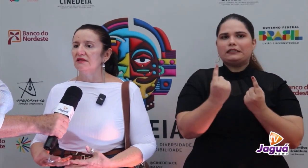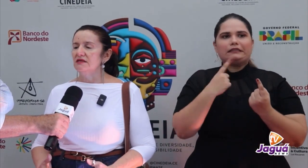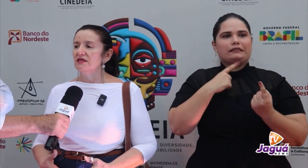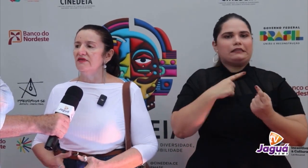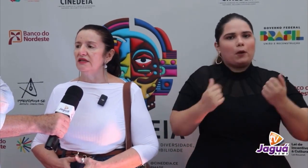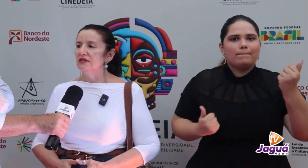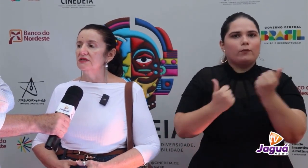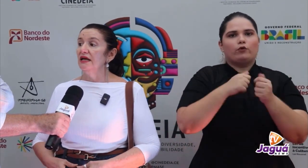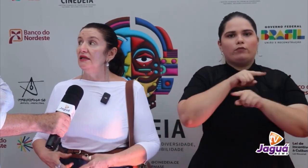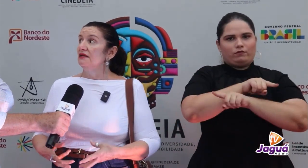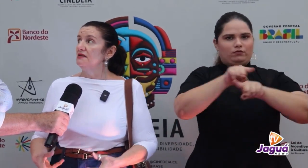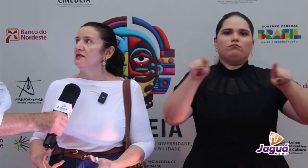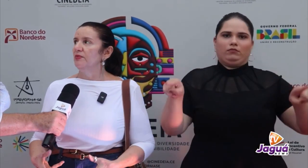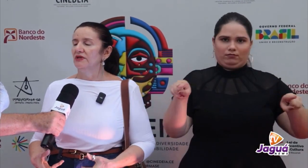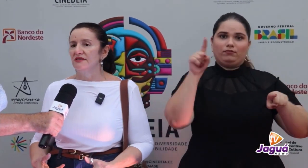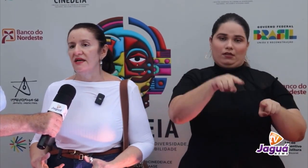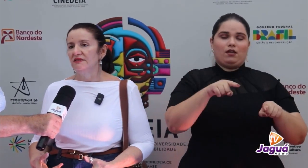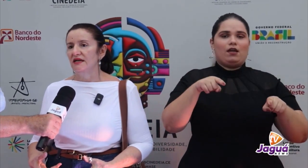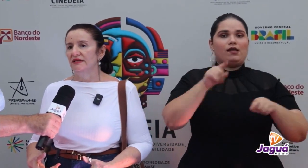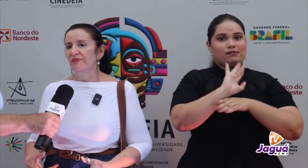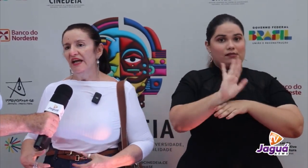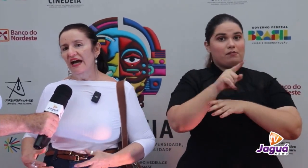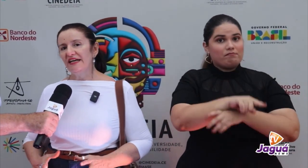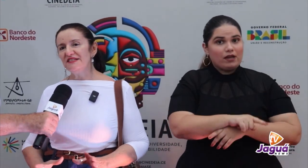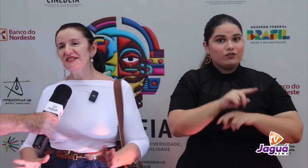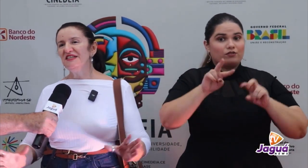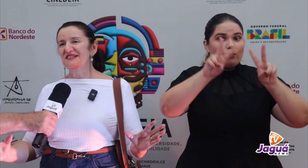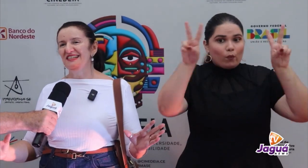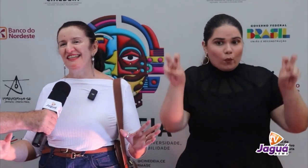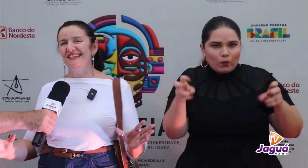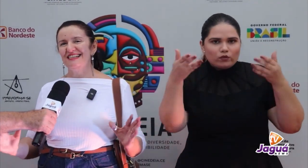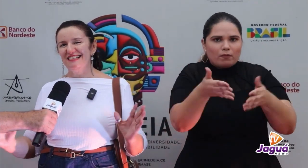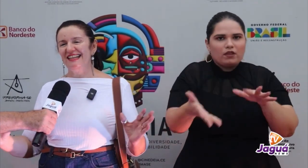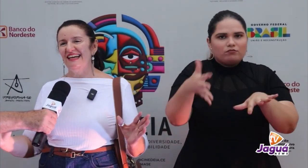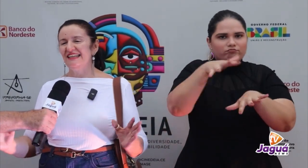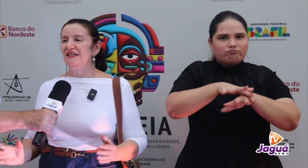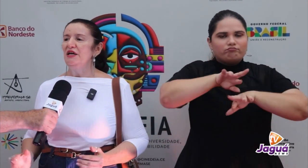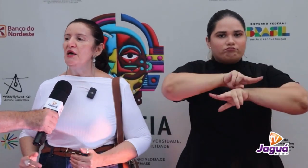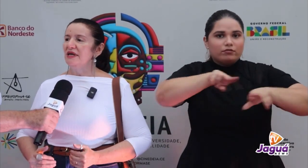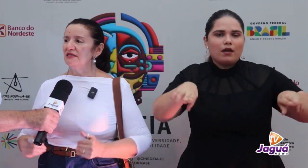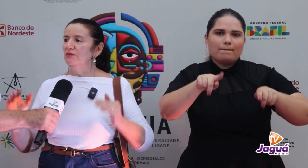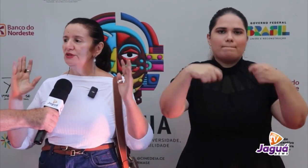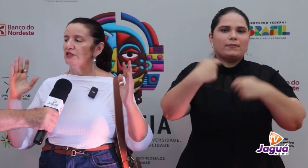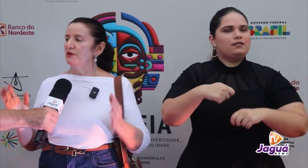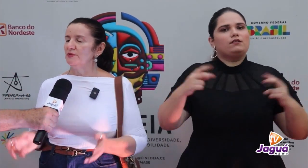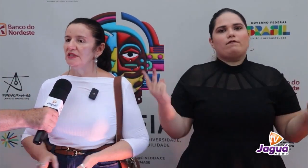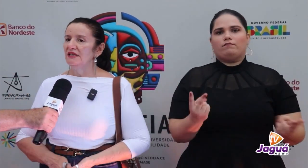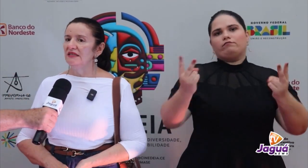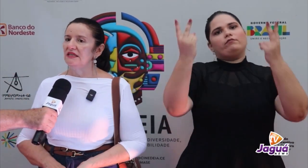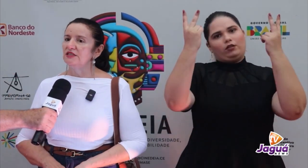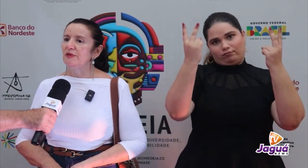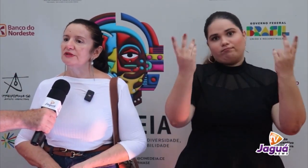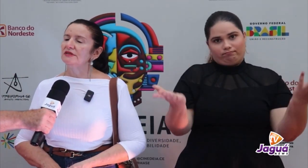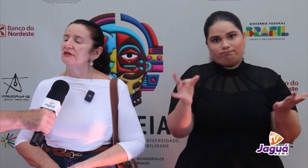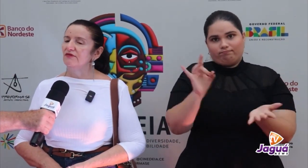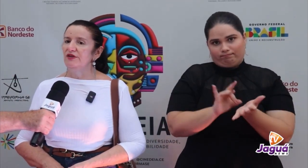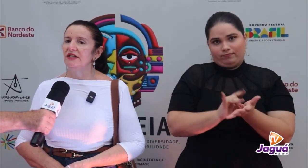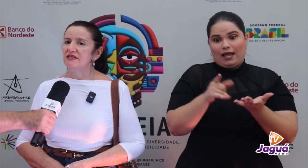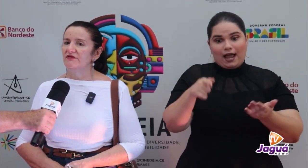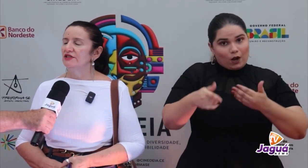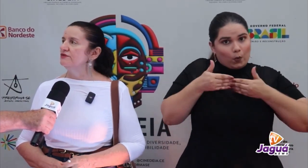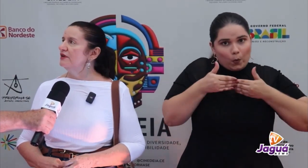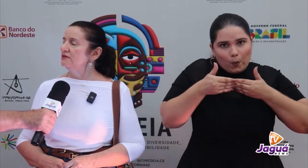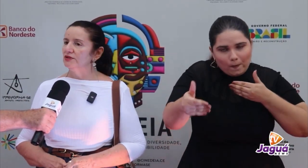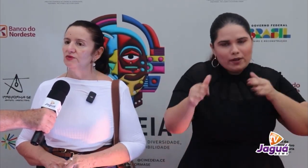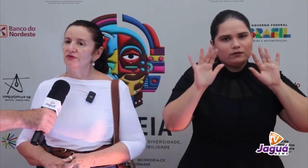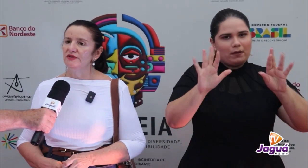temática, que ela tem que ser valorizada e ela tem que ser potencializada. Aqui se inicia esse leque, mas que muitas possibilidades elas podem vir a